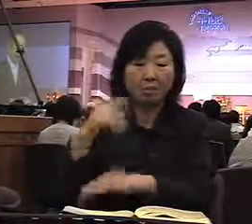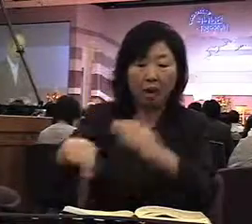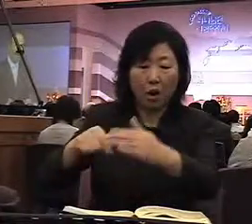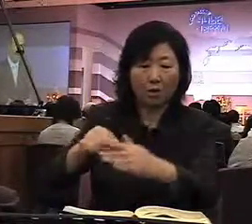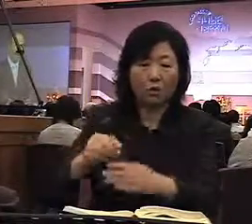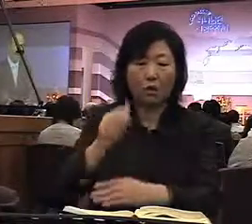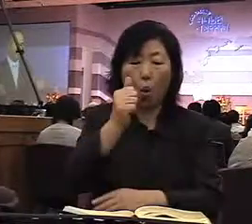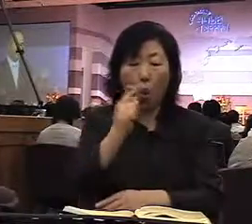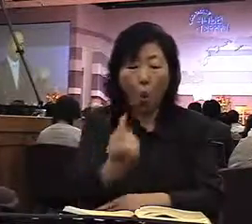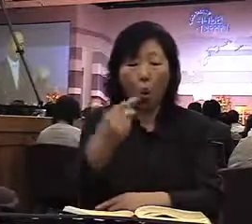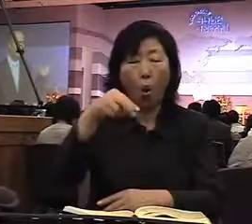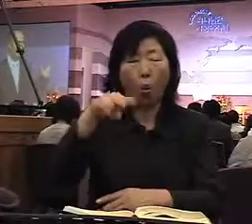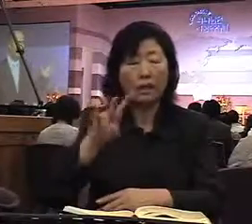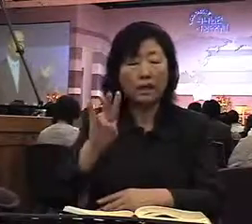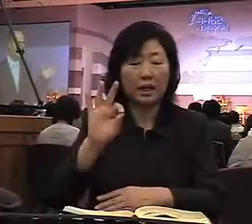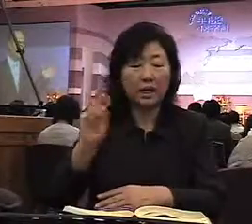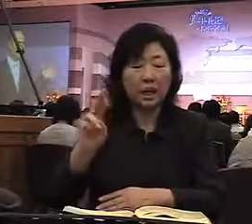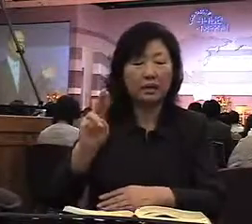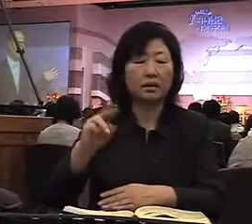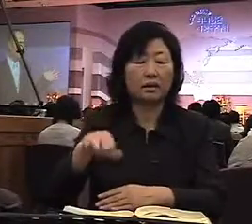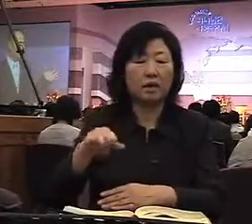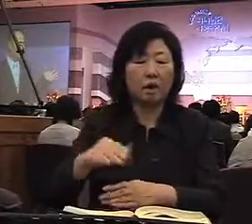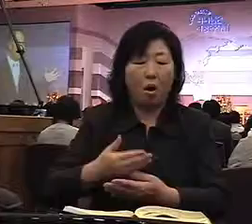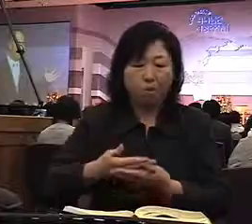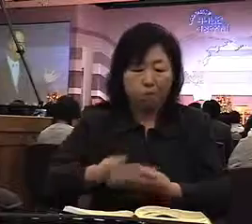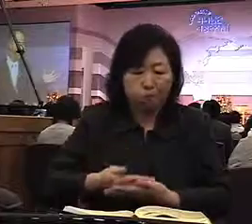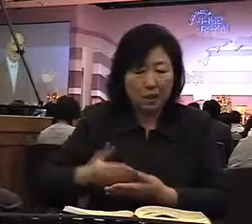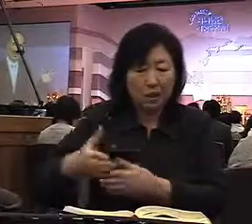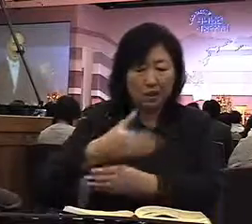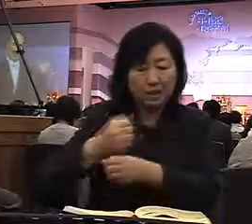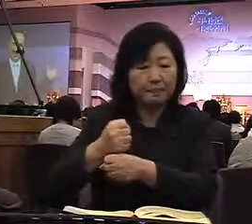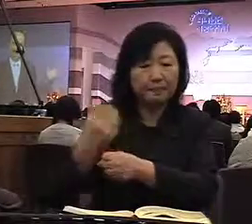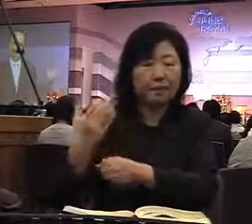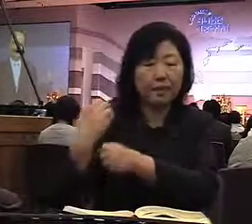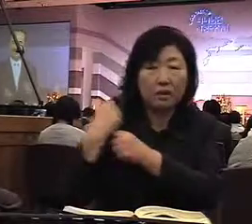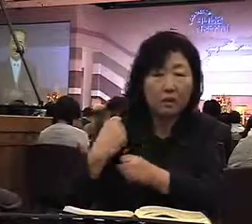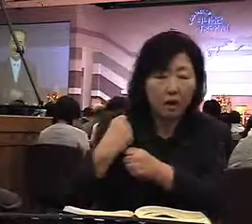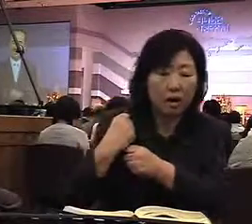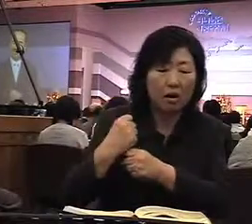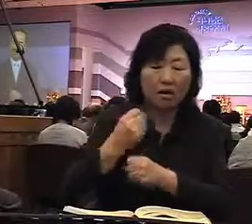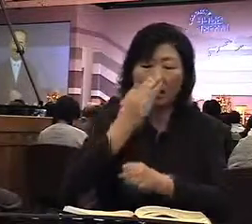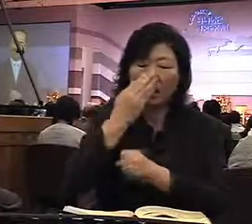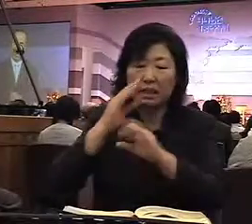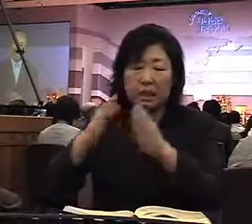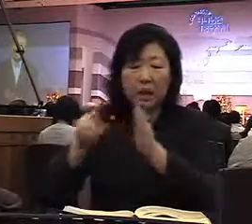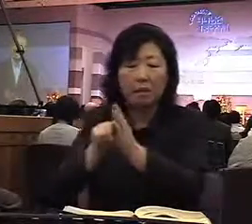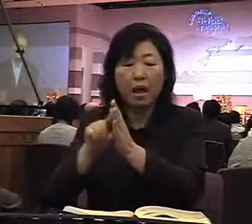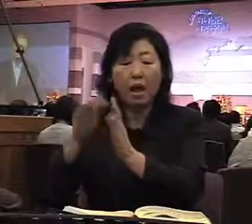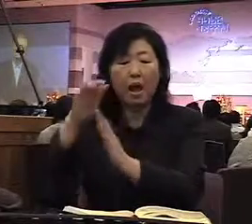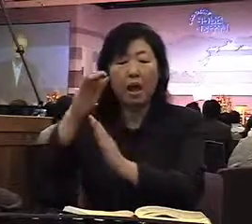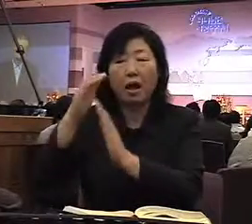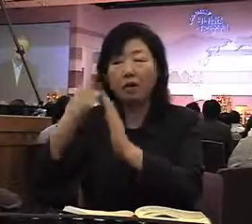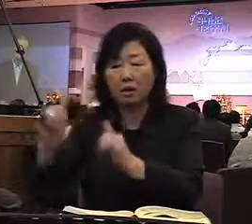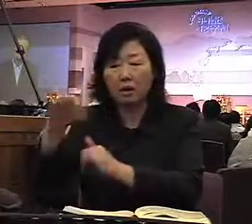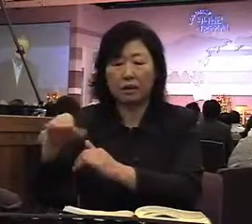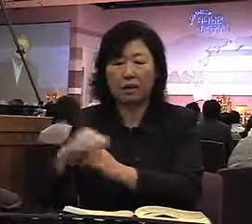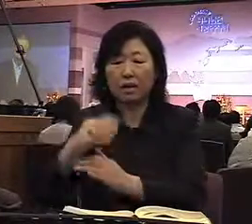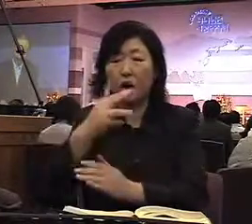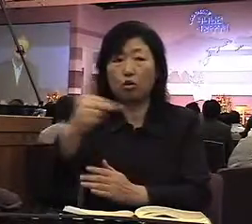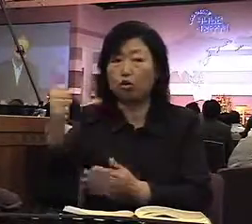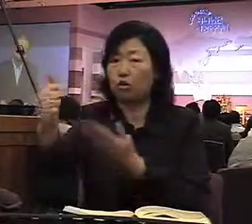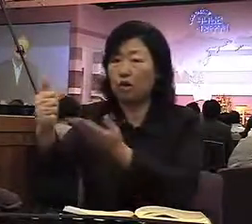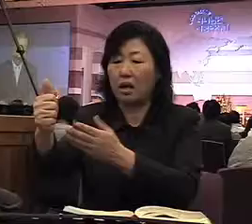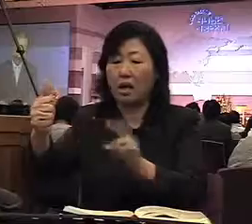이 호세아스가 그 무거운 짐을 지는 이 이스라엘 백성들에게 죽게 나오는 방법을